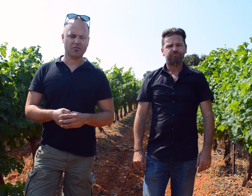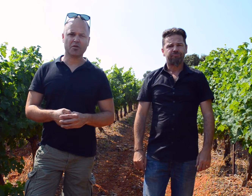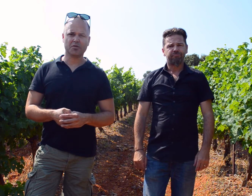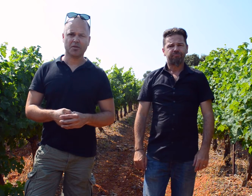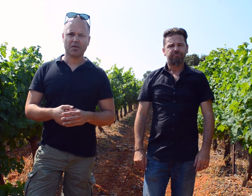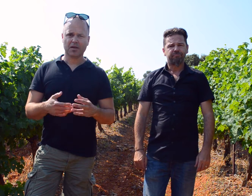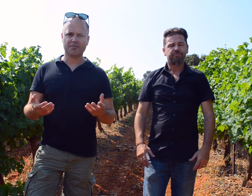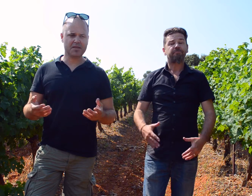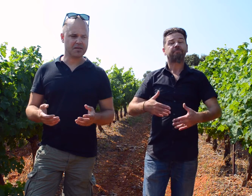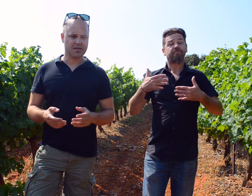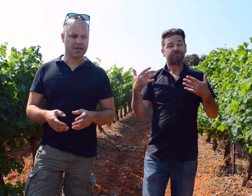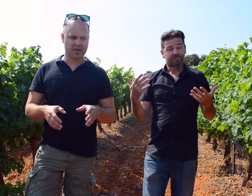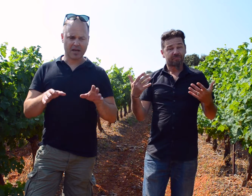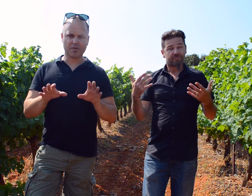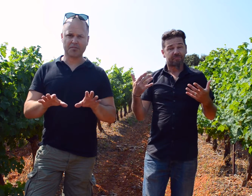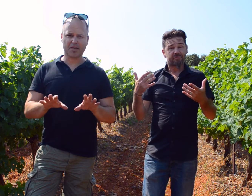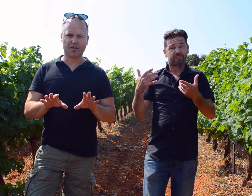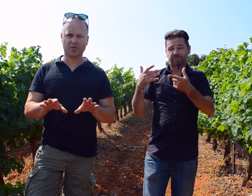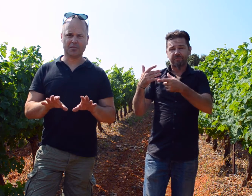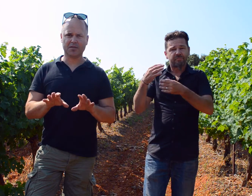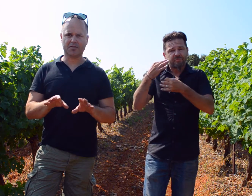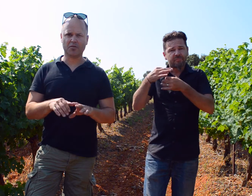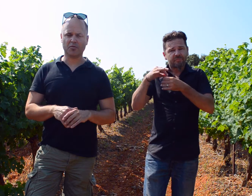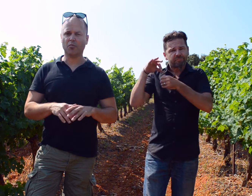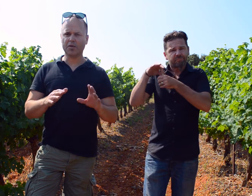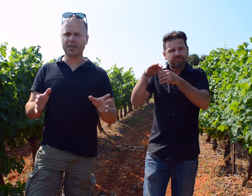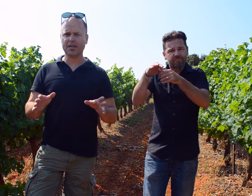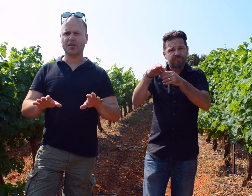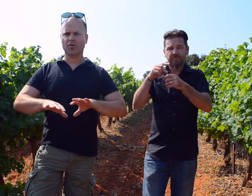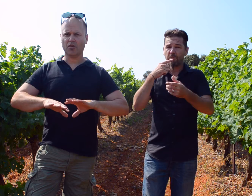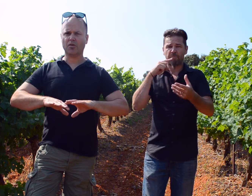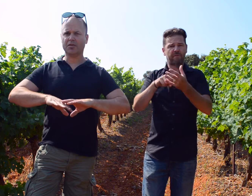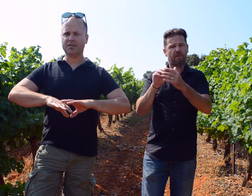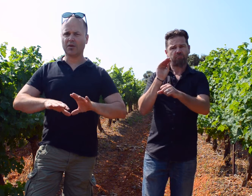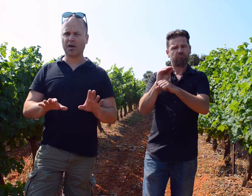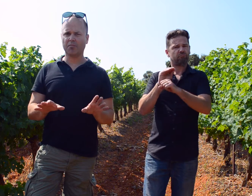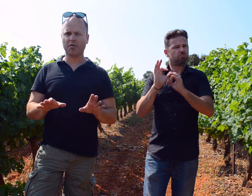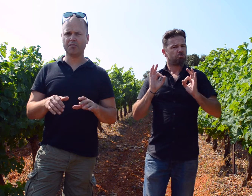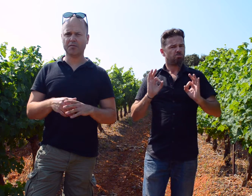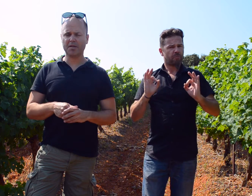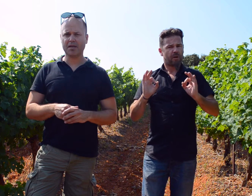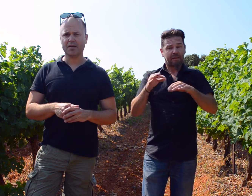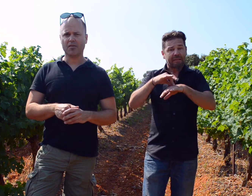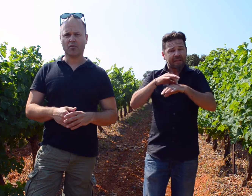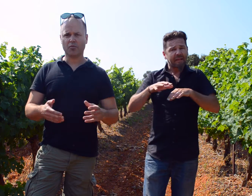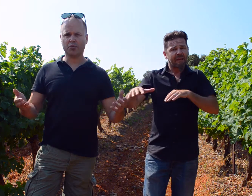Donc la vigne, elle préfère une alimentation modérée, des terroirs pauvres, mais au bout du